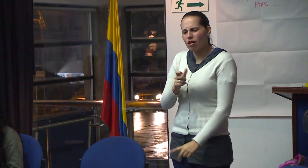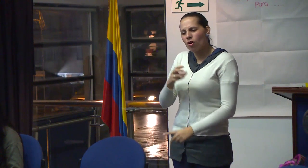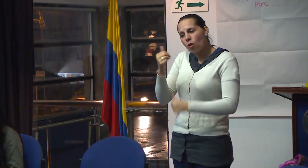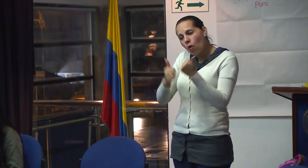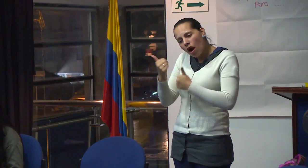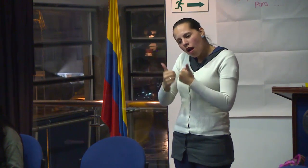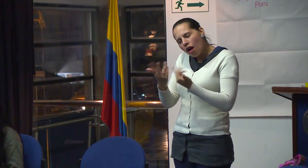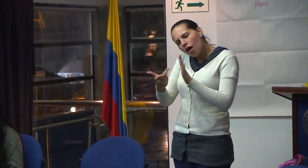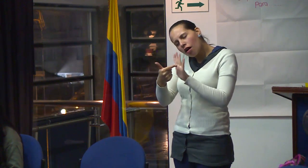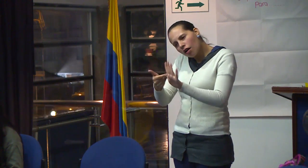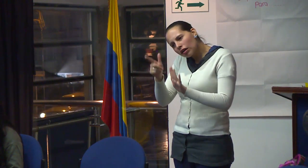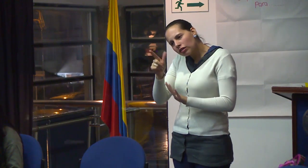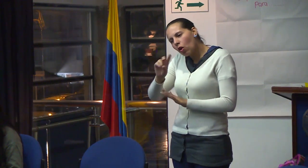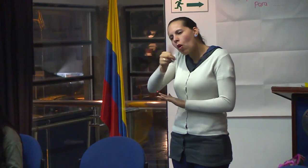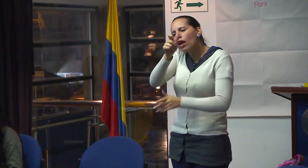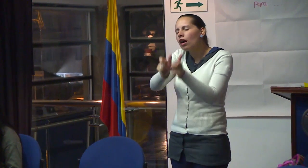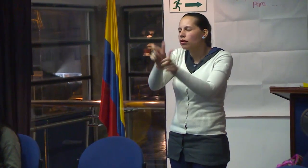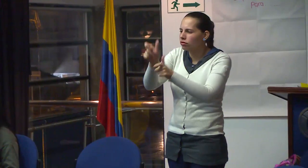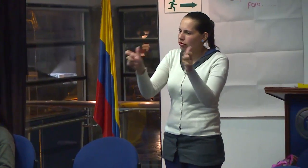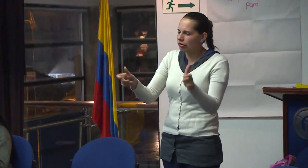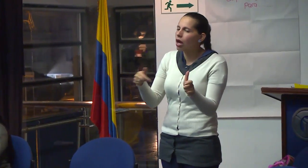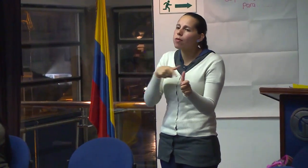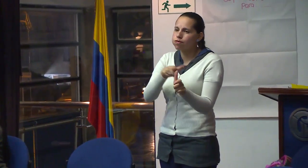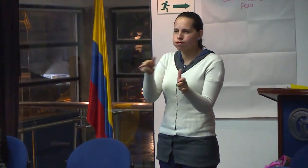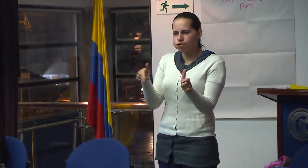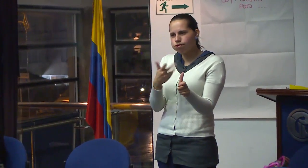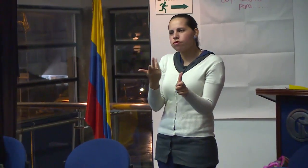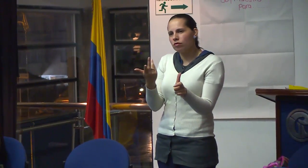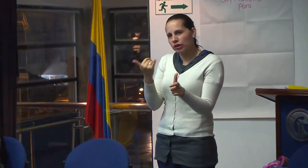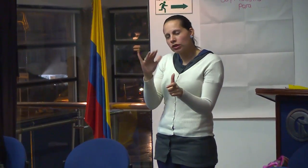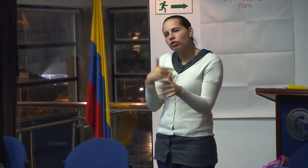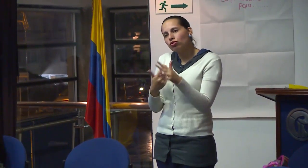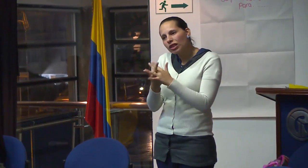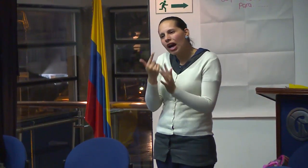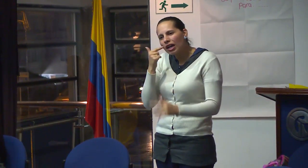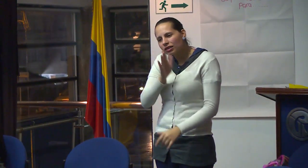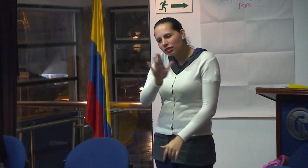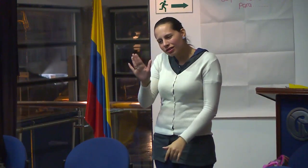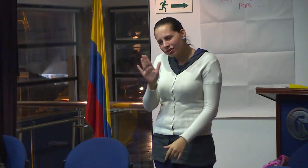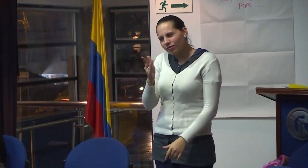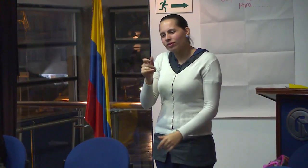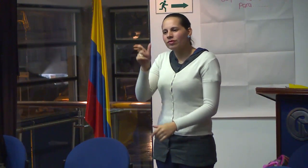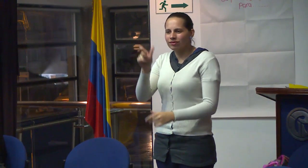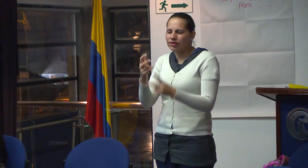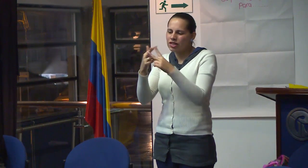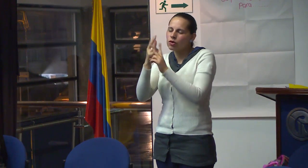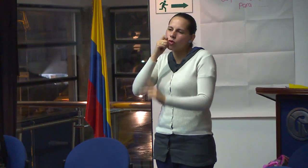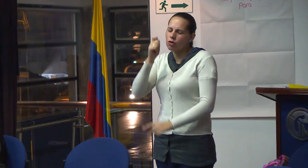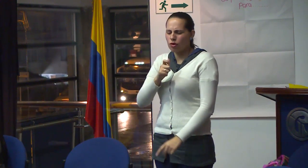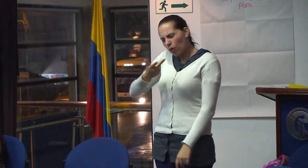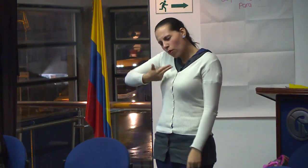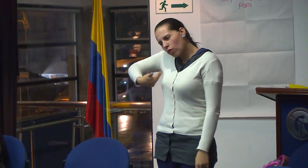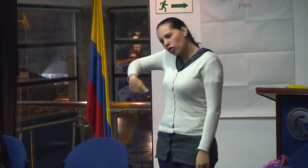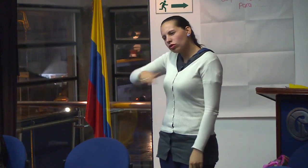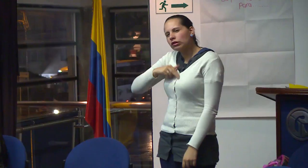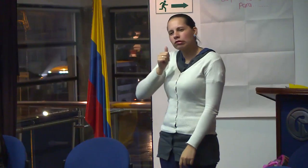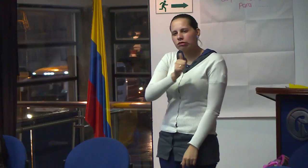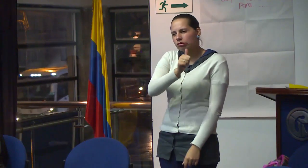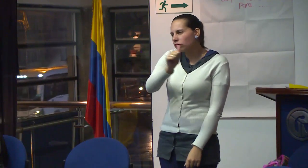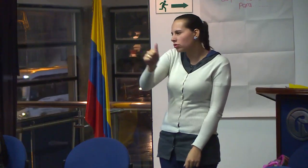esos otros, porque desde ahí es que ellos se configuran en ser humano, cómo nosotros mismos estamos transformando